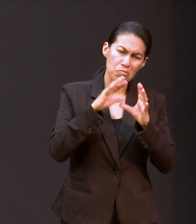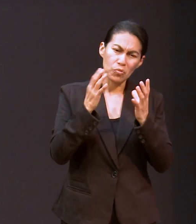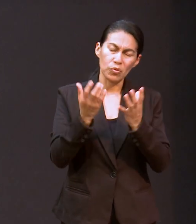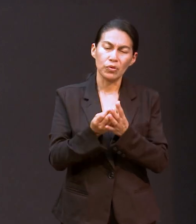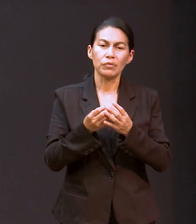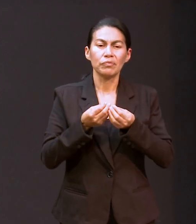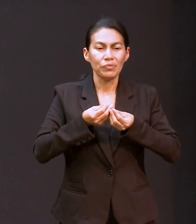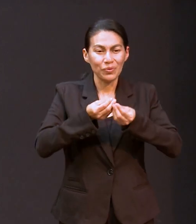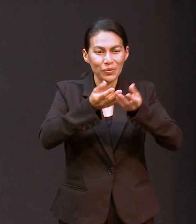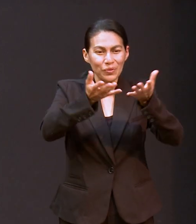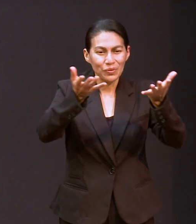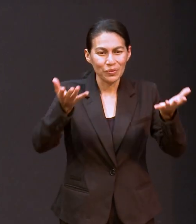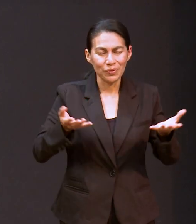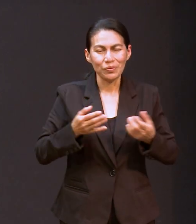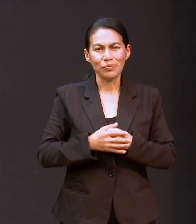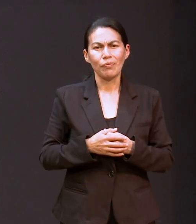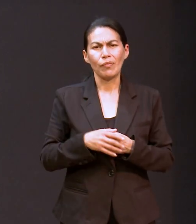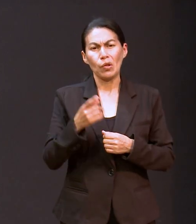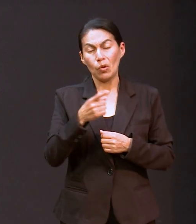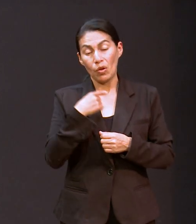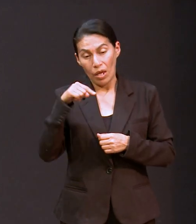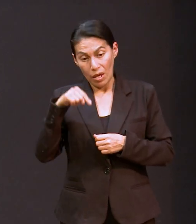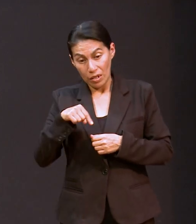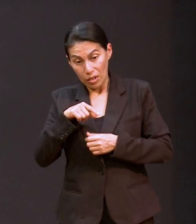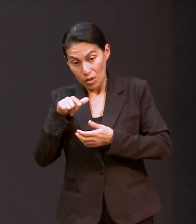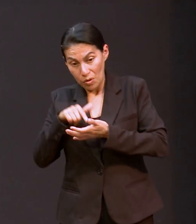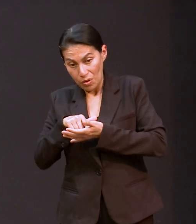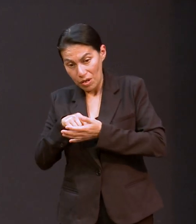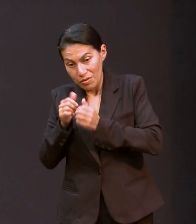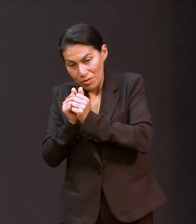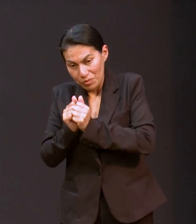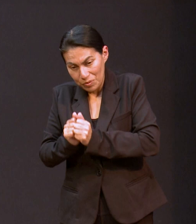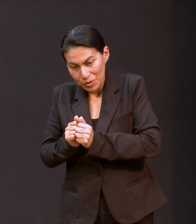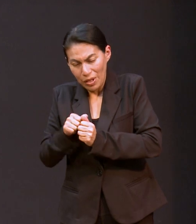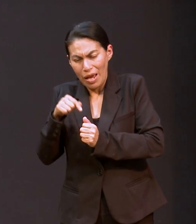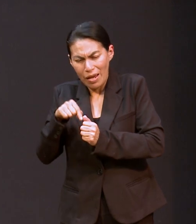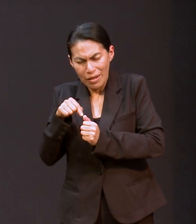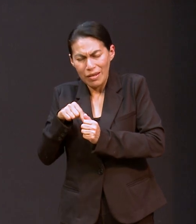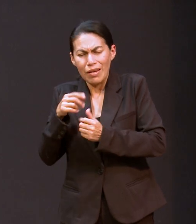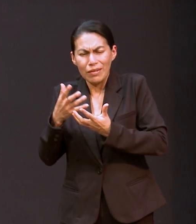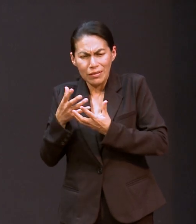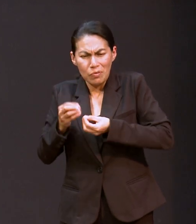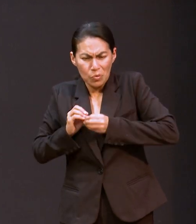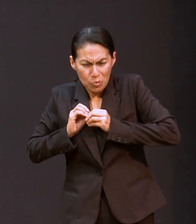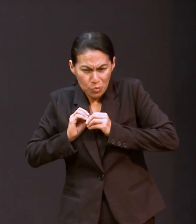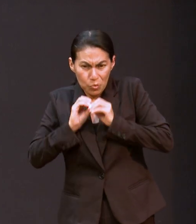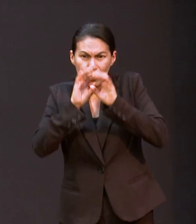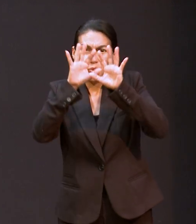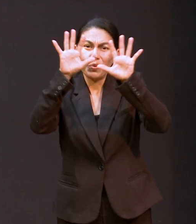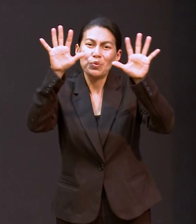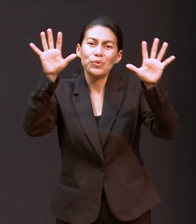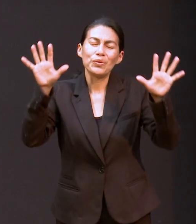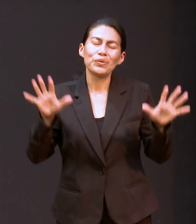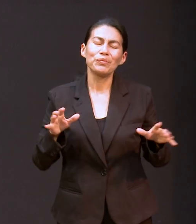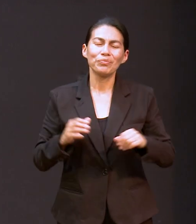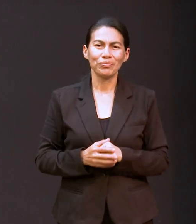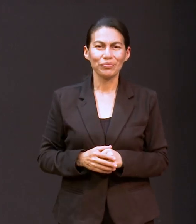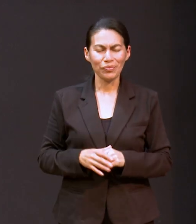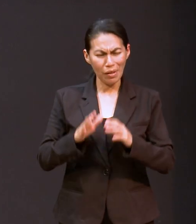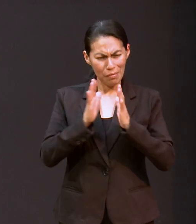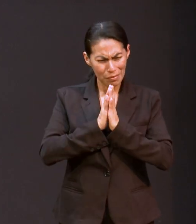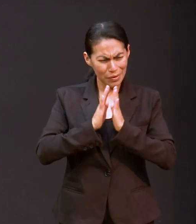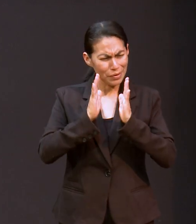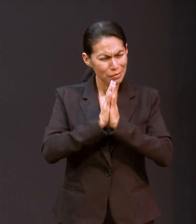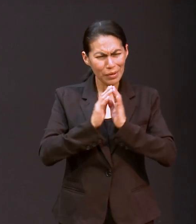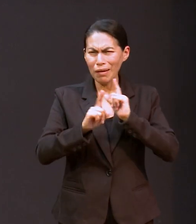mundo de ahí Eso lo estamos cumpliendo de acá de un lugar pequeño de Canadá amén amén gloria